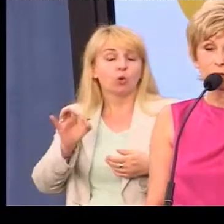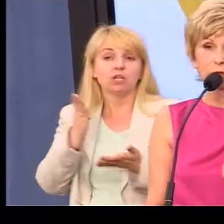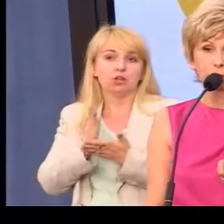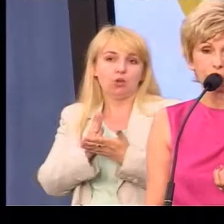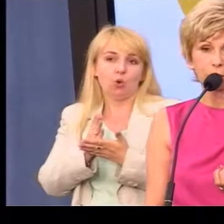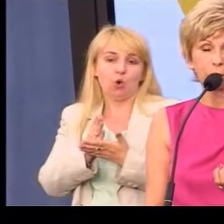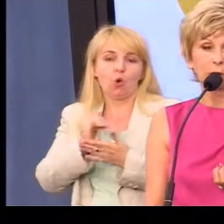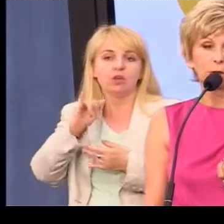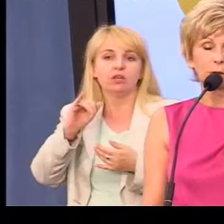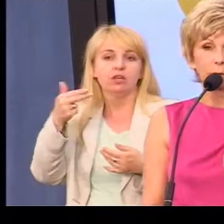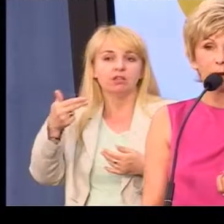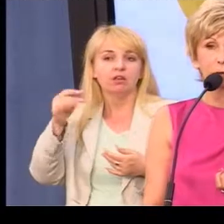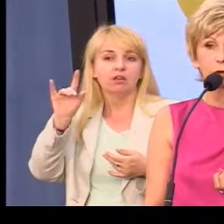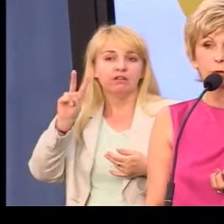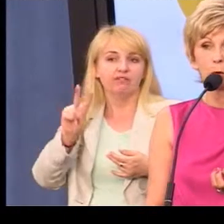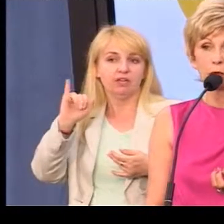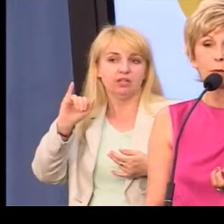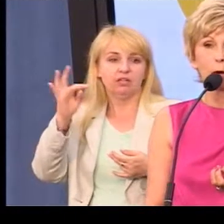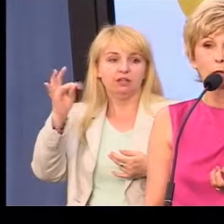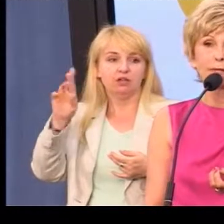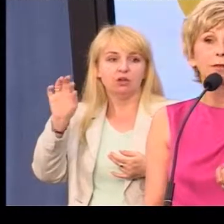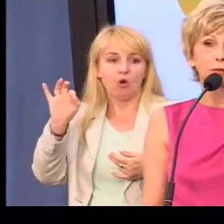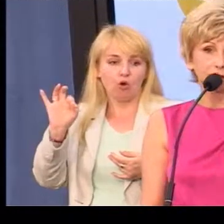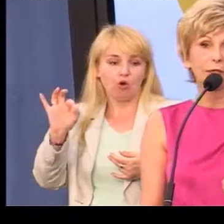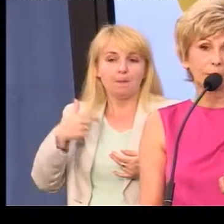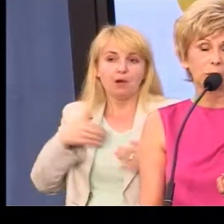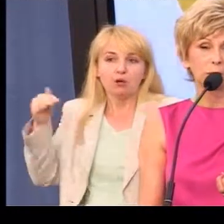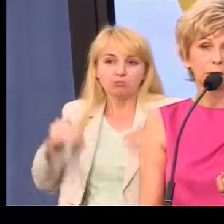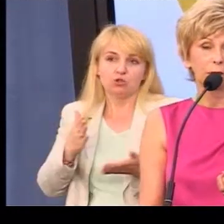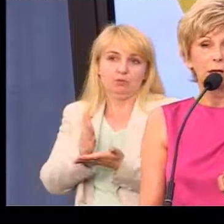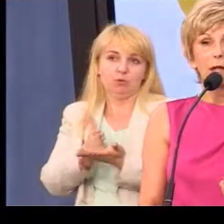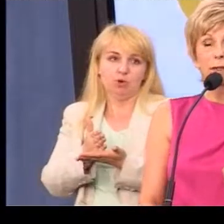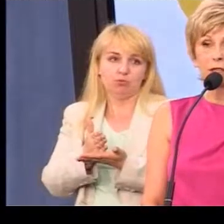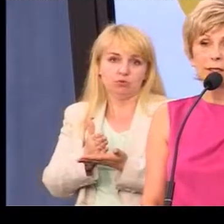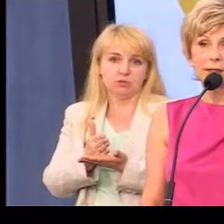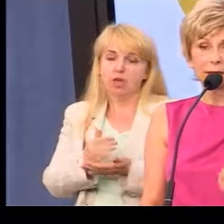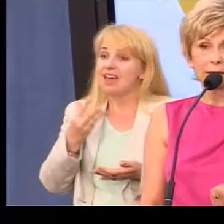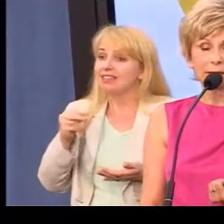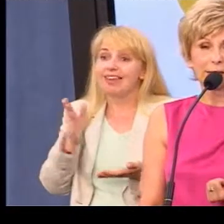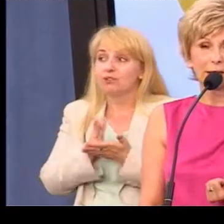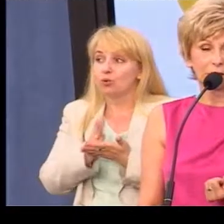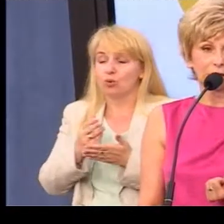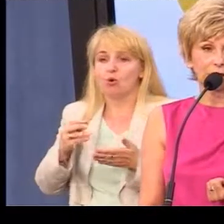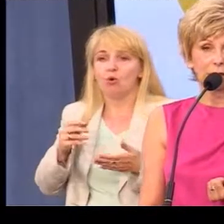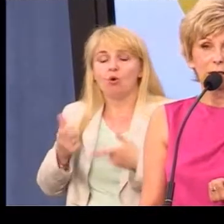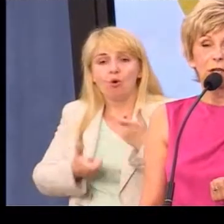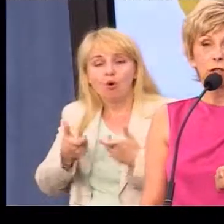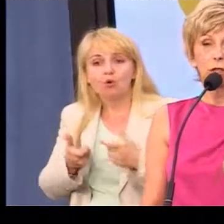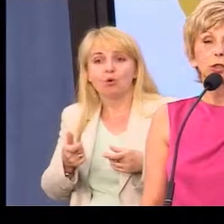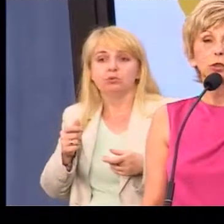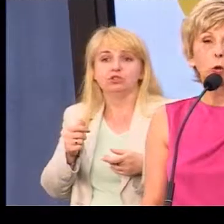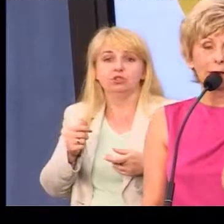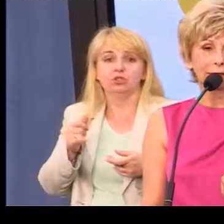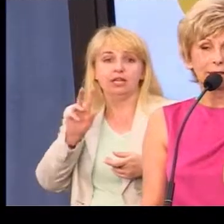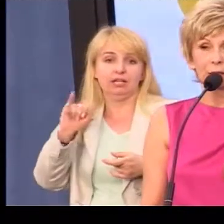a 98% to są pary, którymi możemy pomóc w inny sposób. Także standaryzacja leczenia,